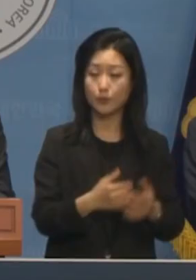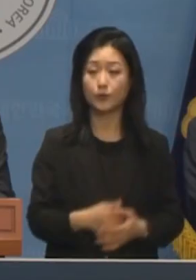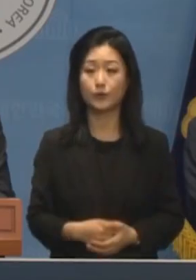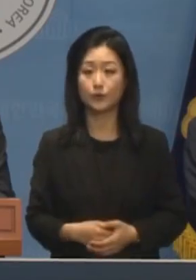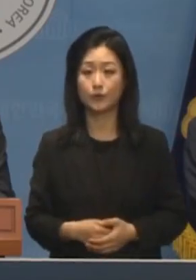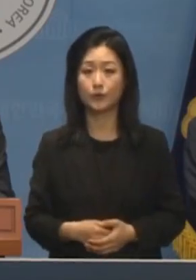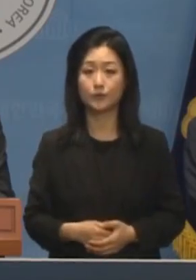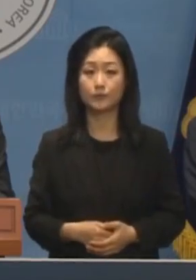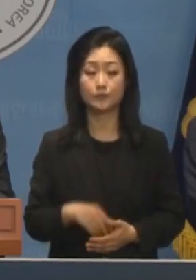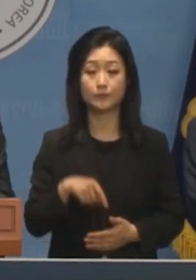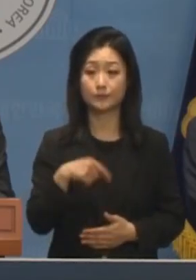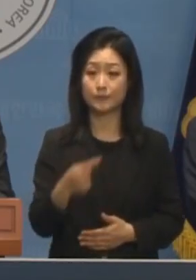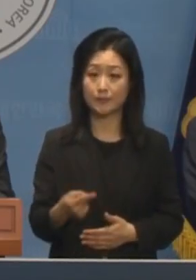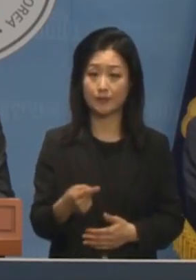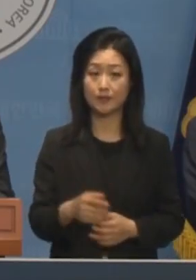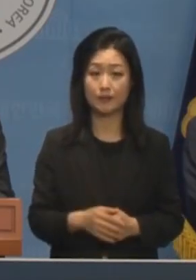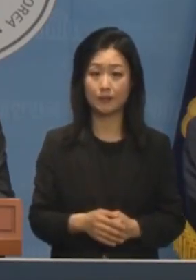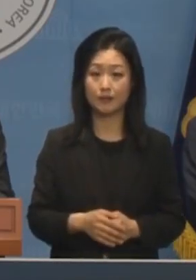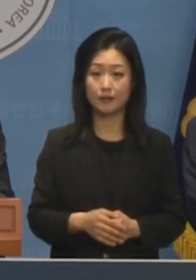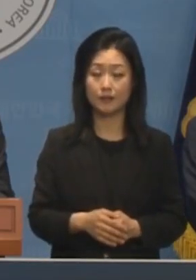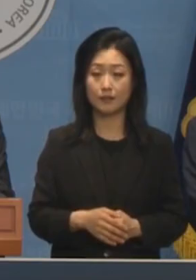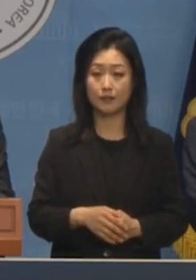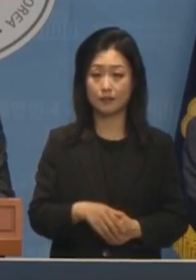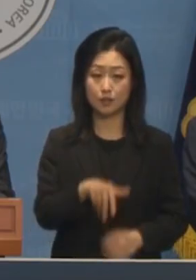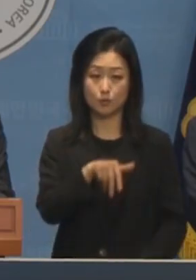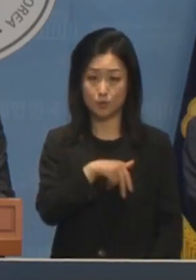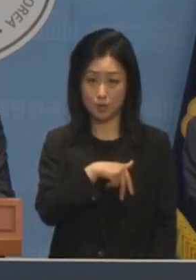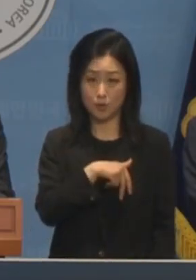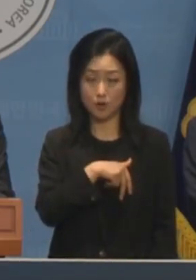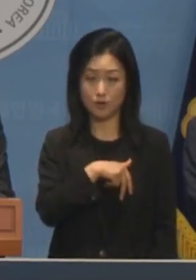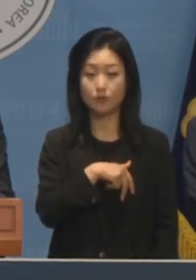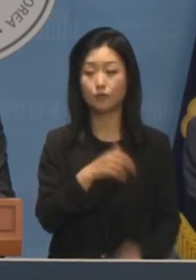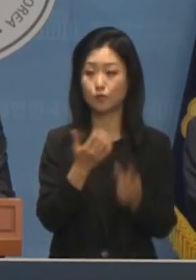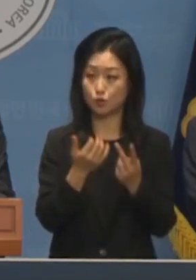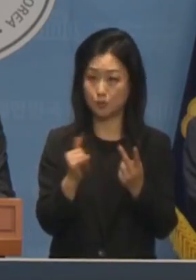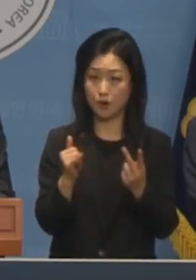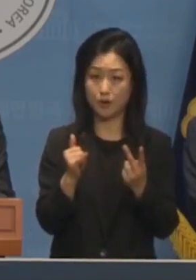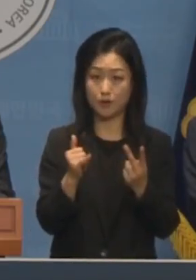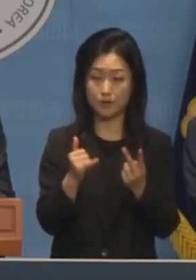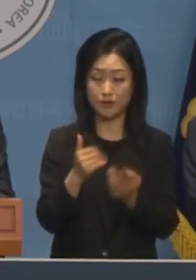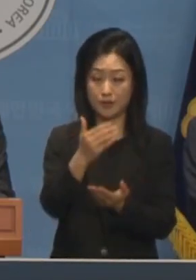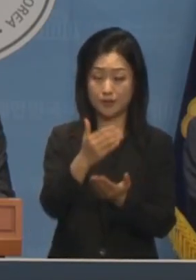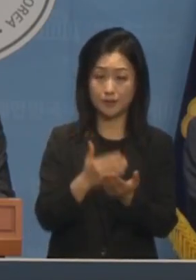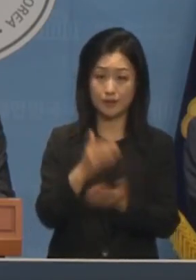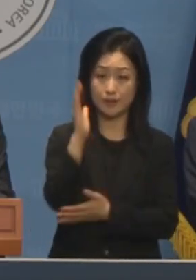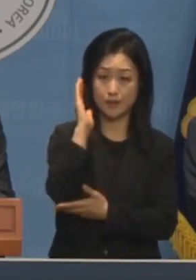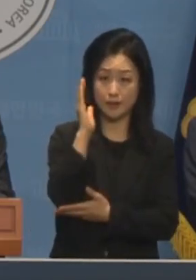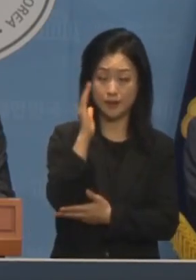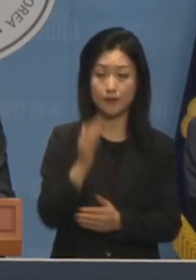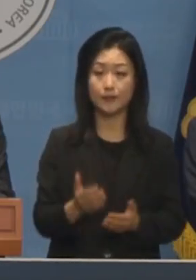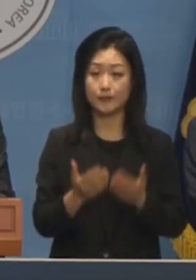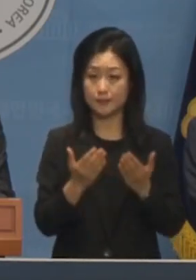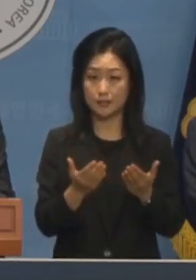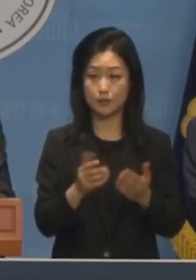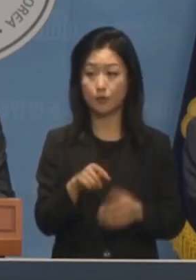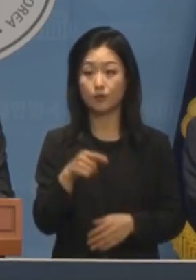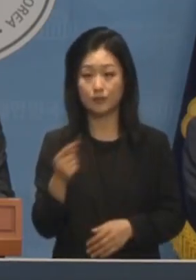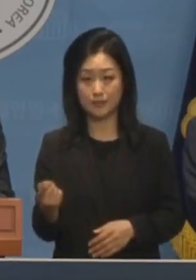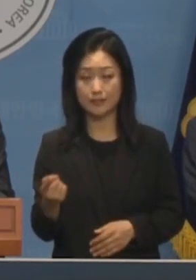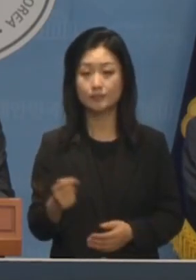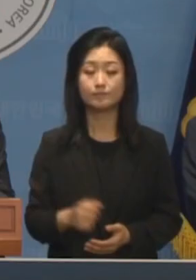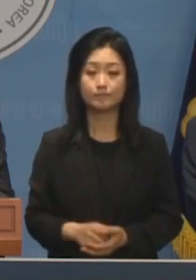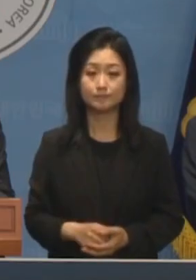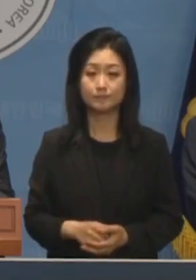있으며 다음 순서로는 박수현 의원님과 박정현 의원님의 현장 발언이 있겠습니다. 그리고 마지막